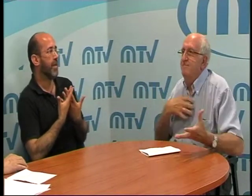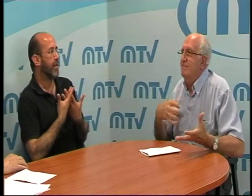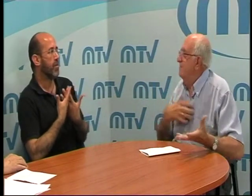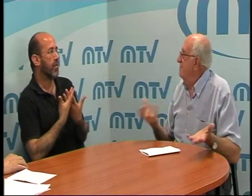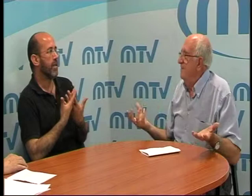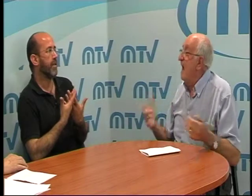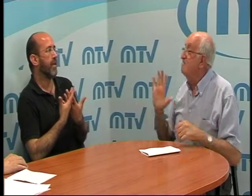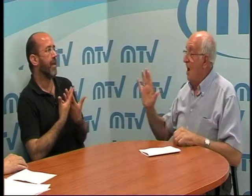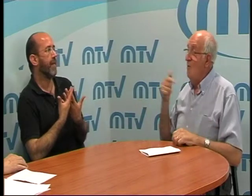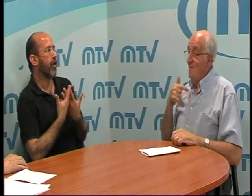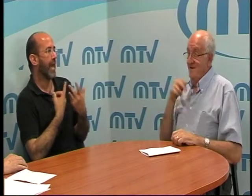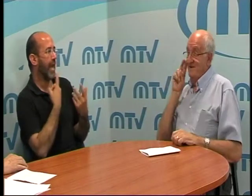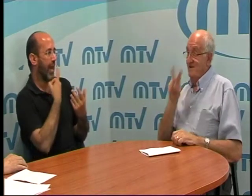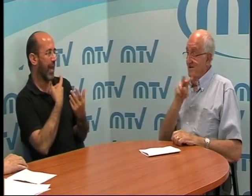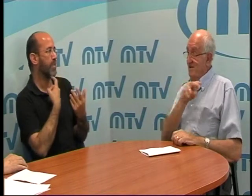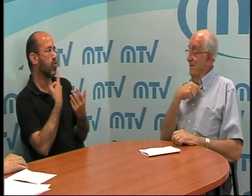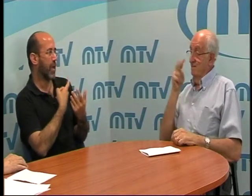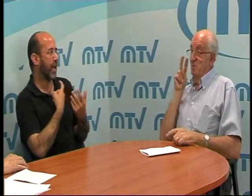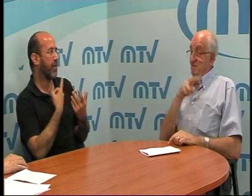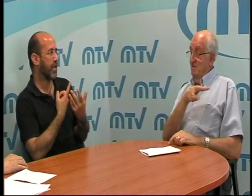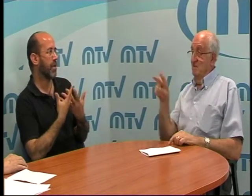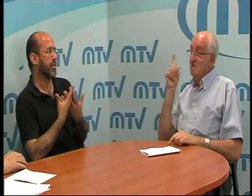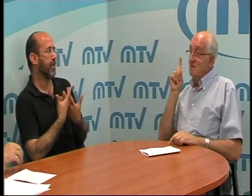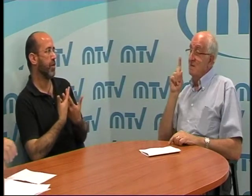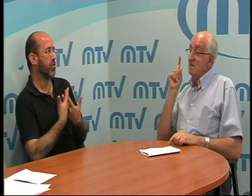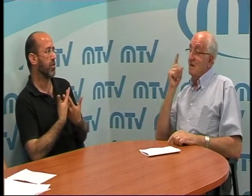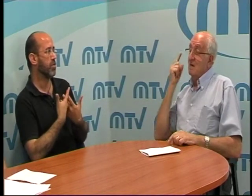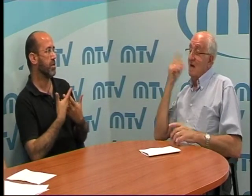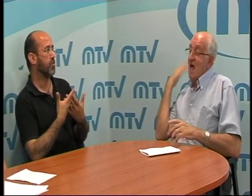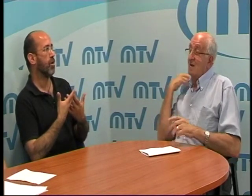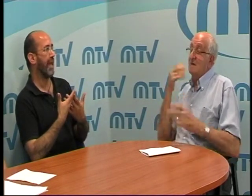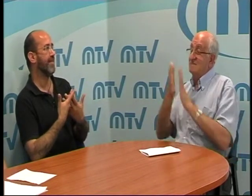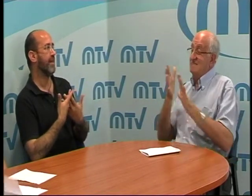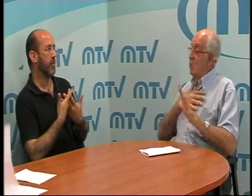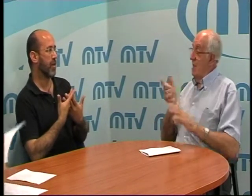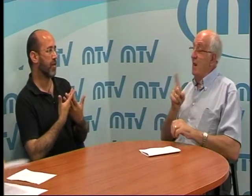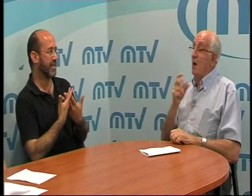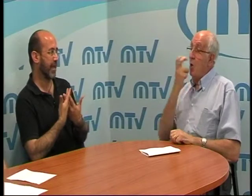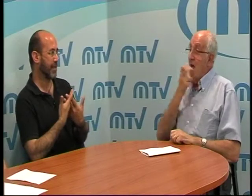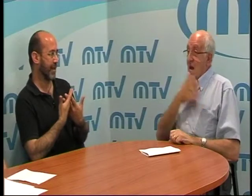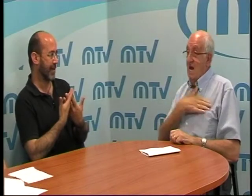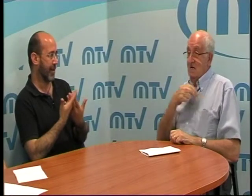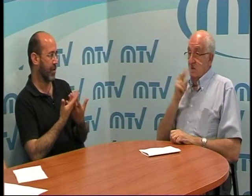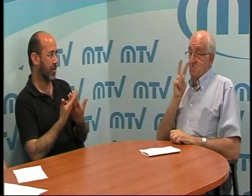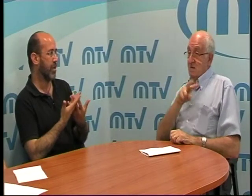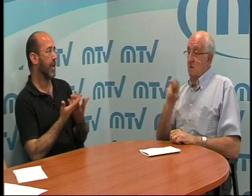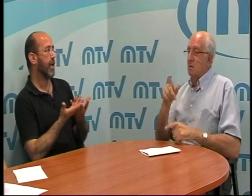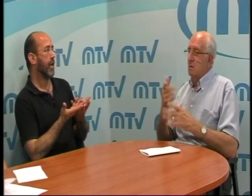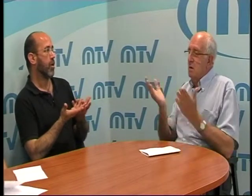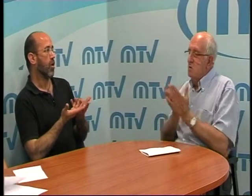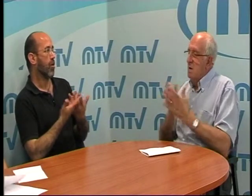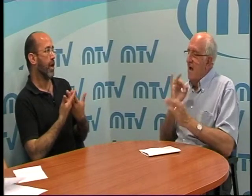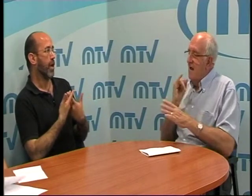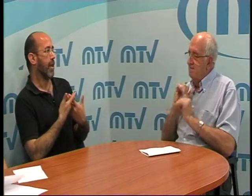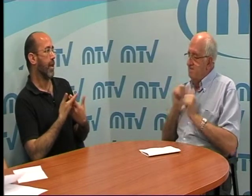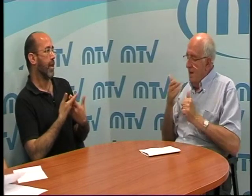estar pendiente continuamente de lo que es la lectura labial también te dificulta muchísimo el entendimiento de esas clases que estás dando, ¿no?